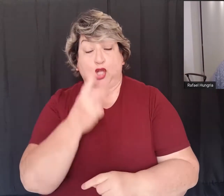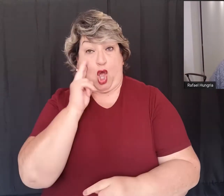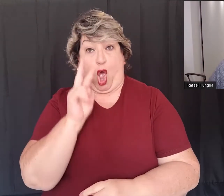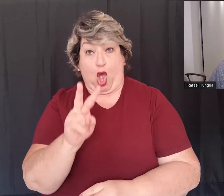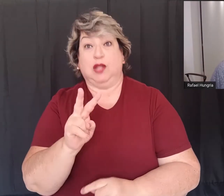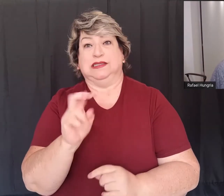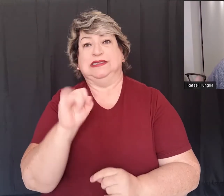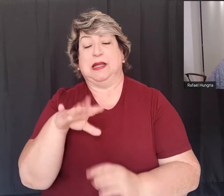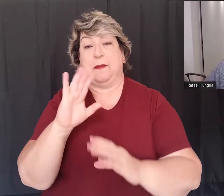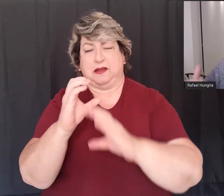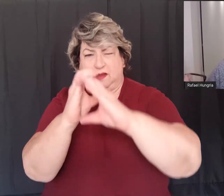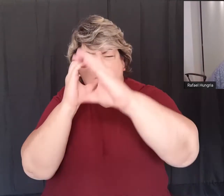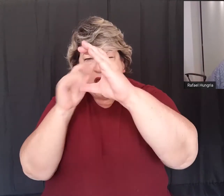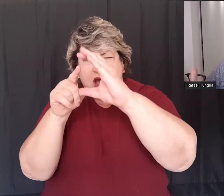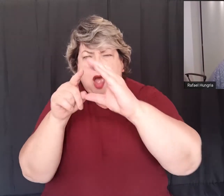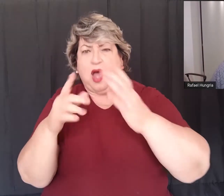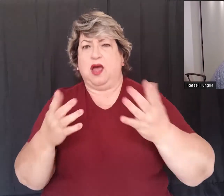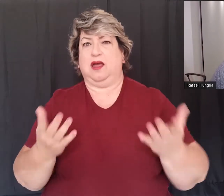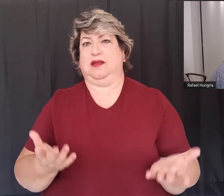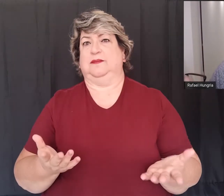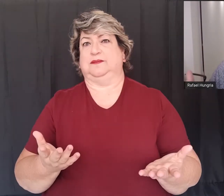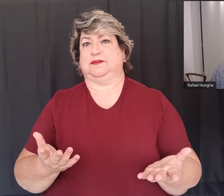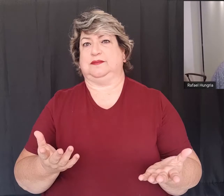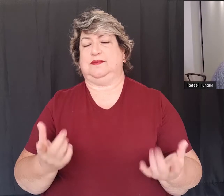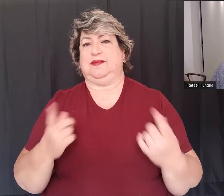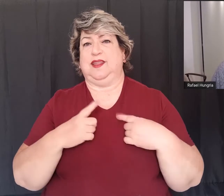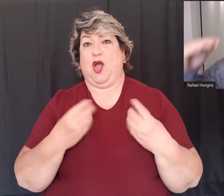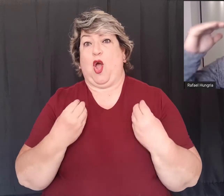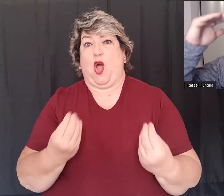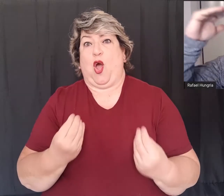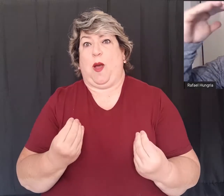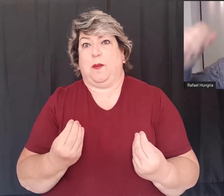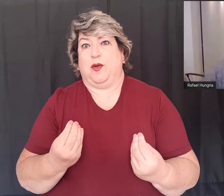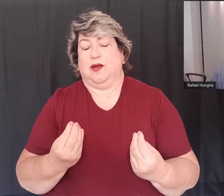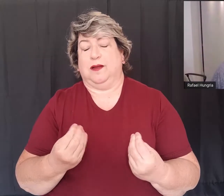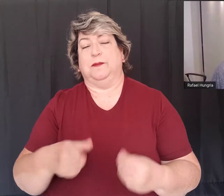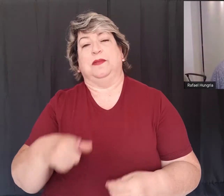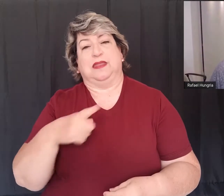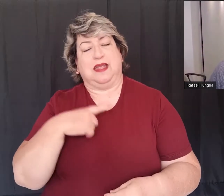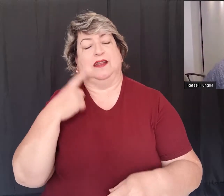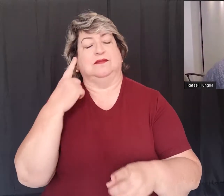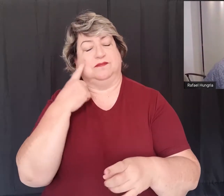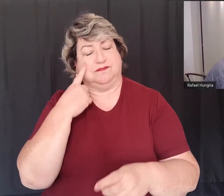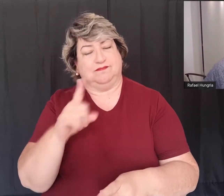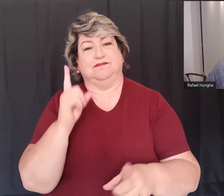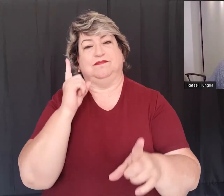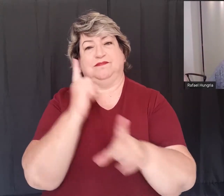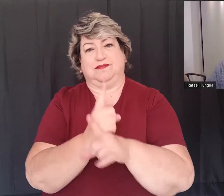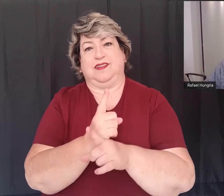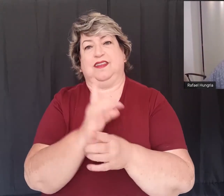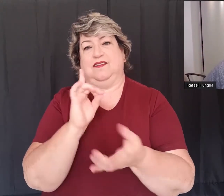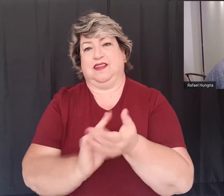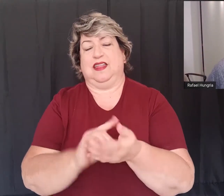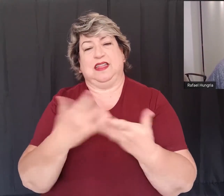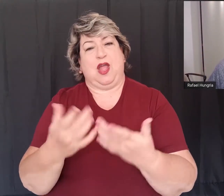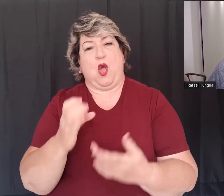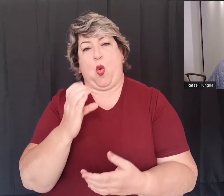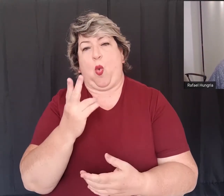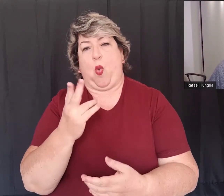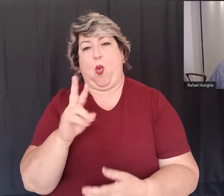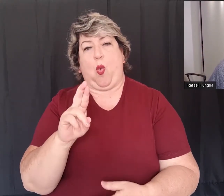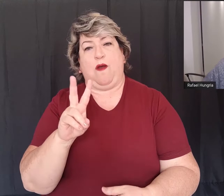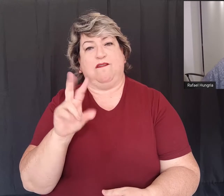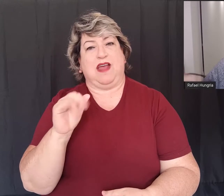curvatura. Era para existir mais de 30 metros de lombada, de muralha de água, tampando a visão. E o barco estava lá, não